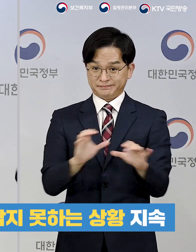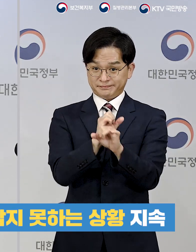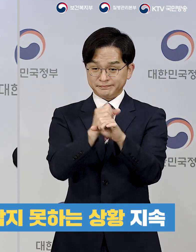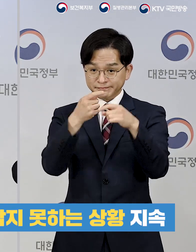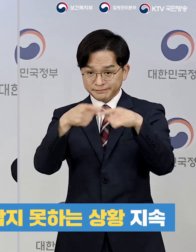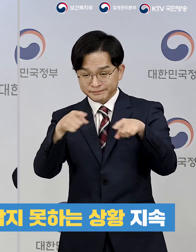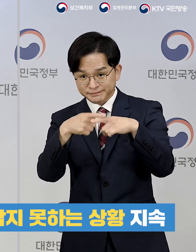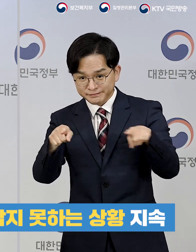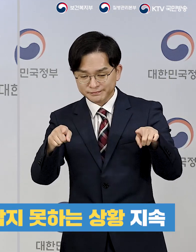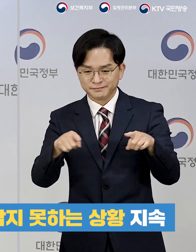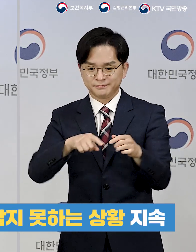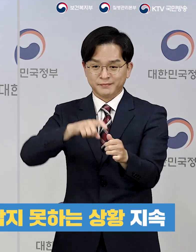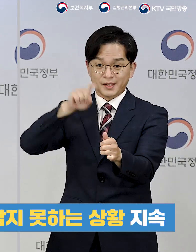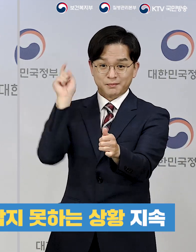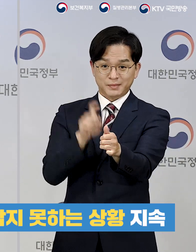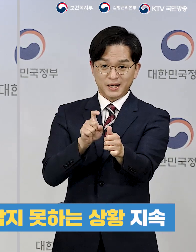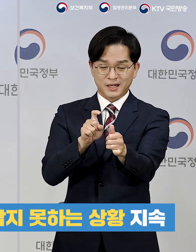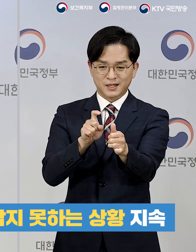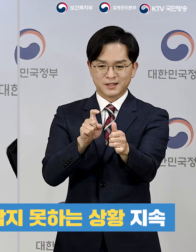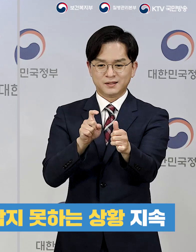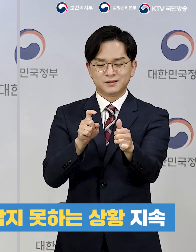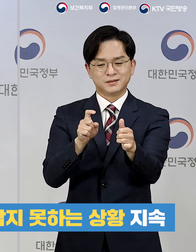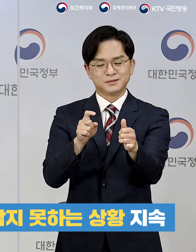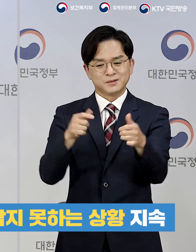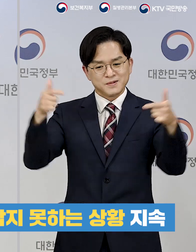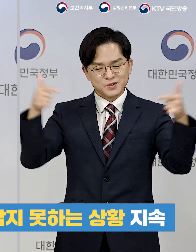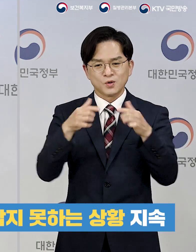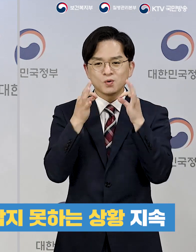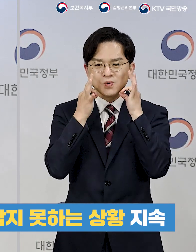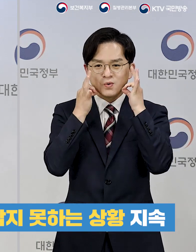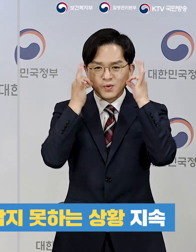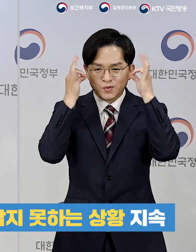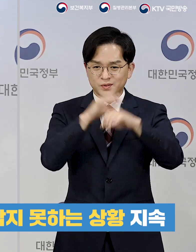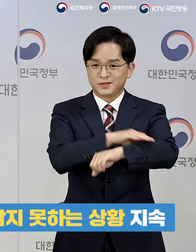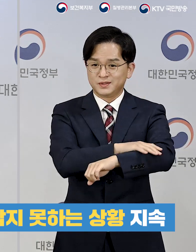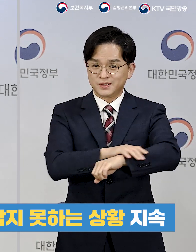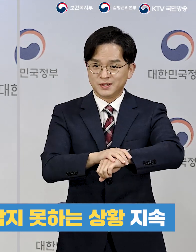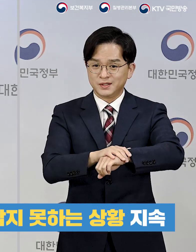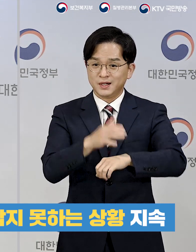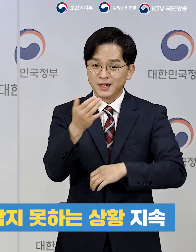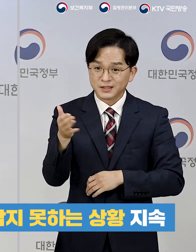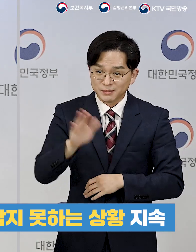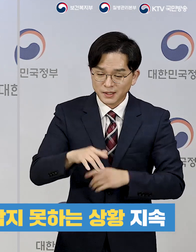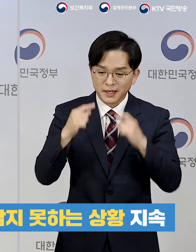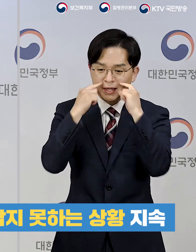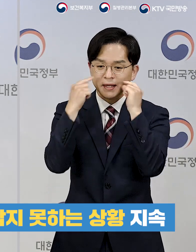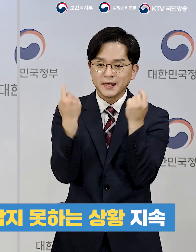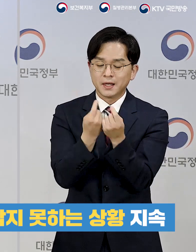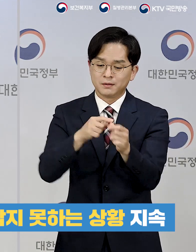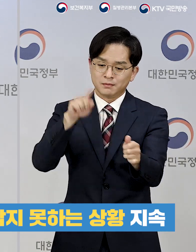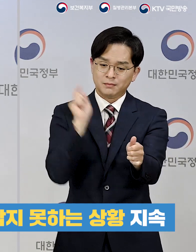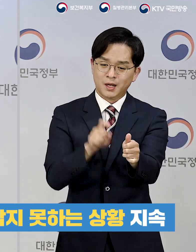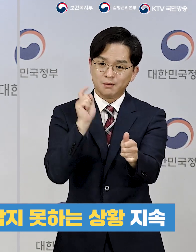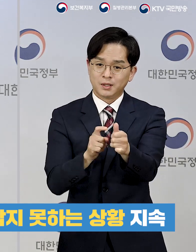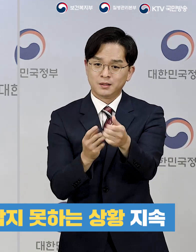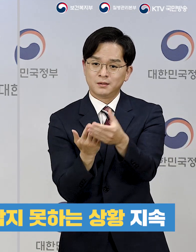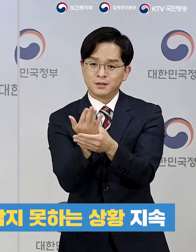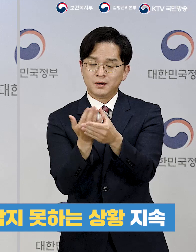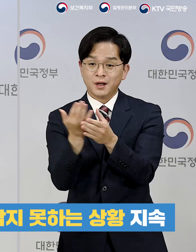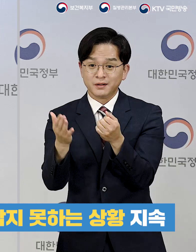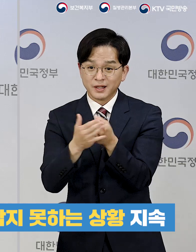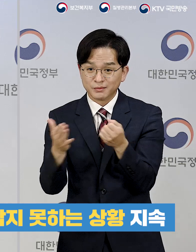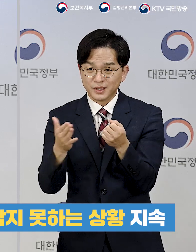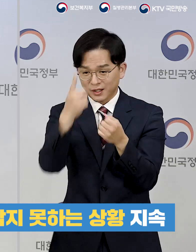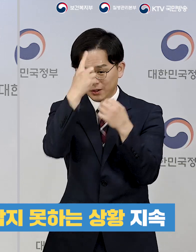전반적으로 평가할 때 코로나19의 대규모 확산은 저지하고 있으나 방역당국의 추적 속도가